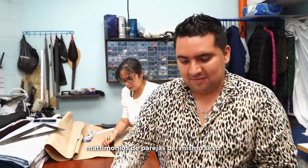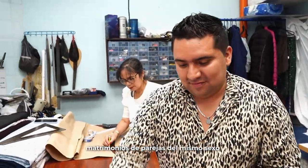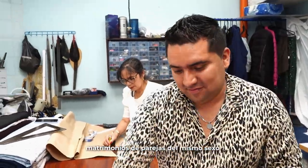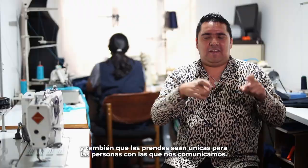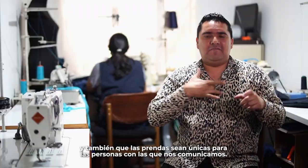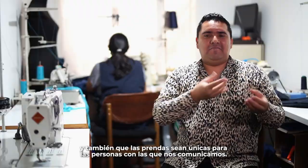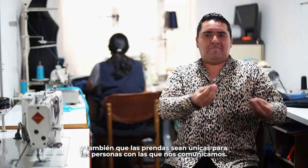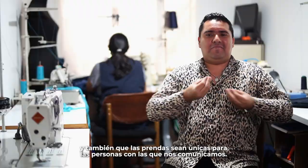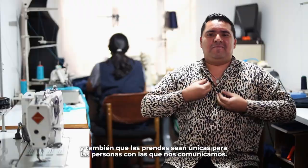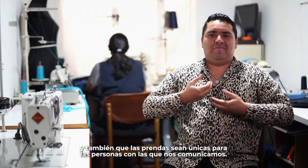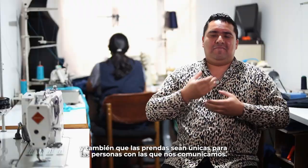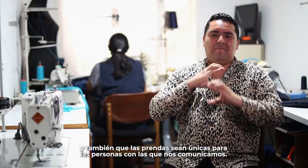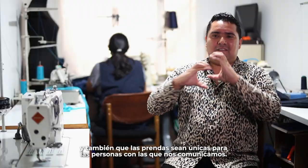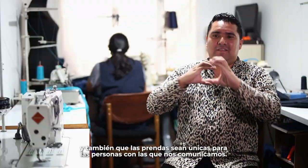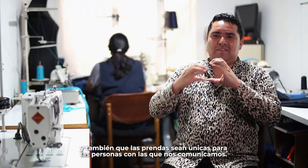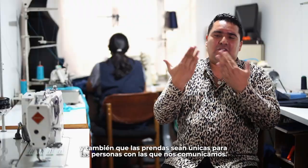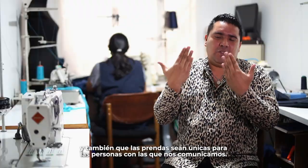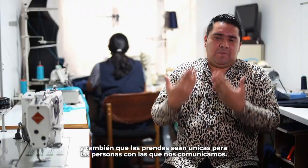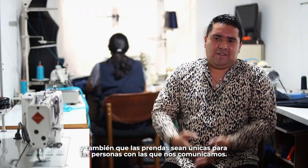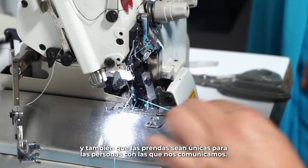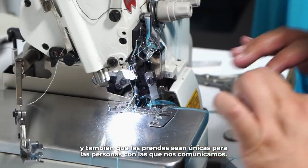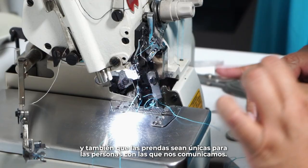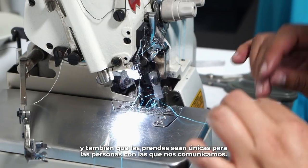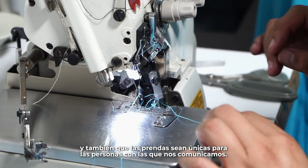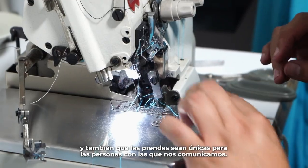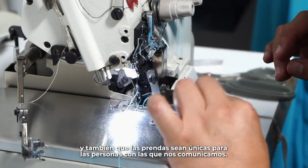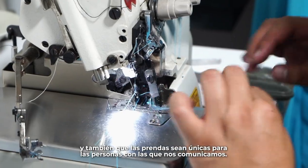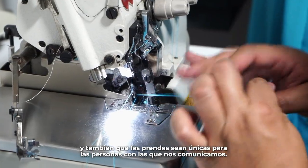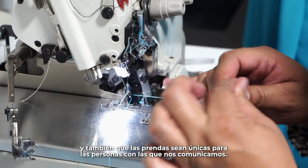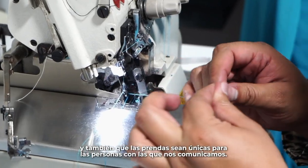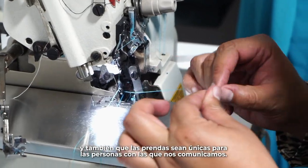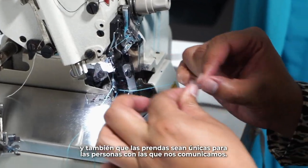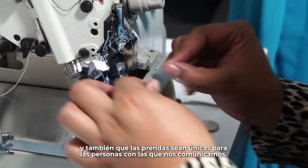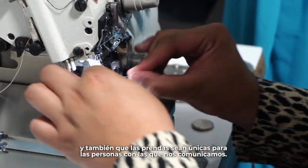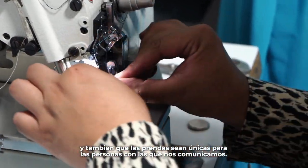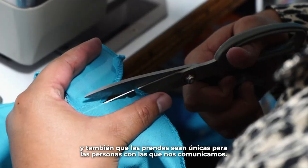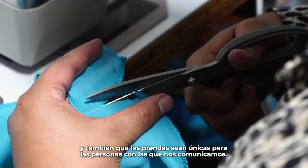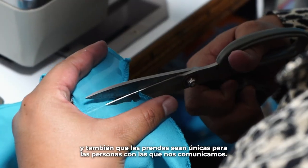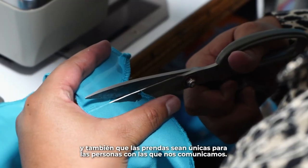y también que las prendas sean únicas para las personas con las que nos comunicamos.